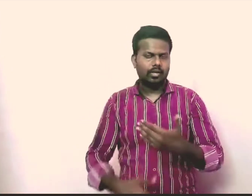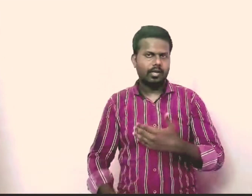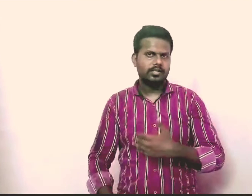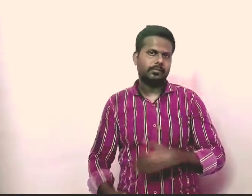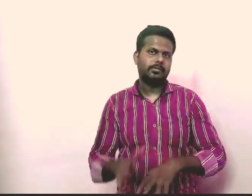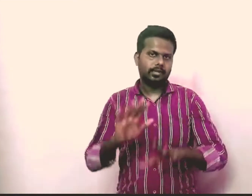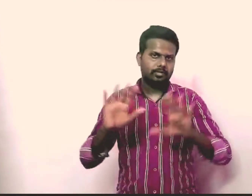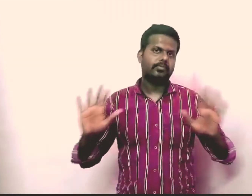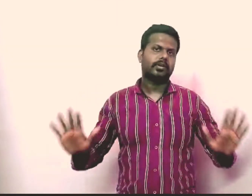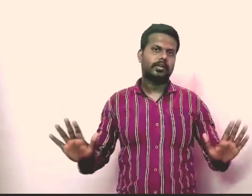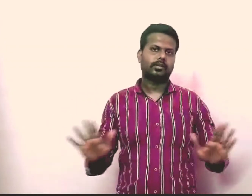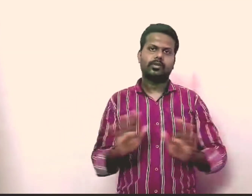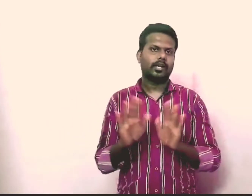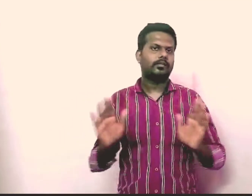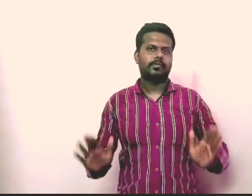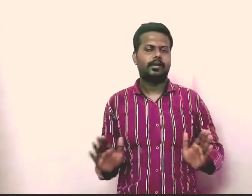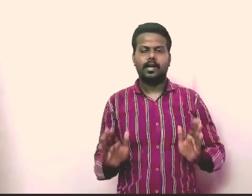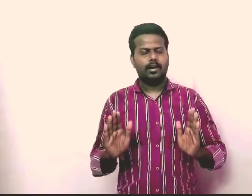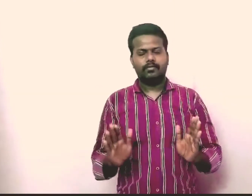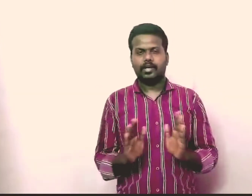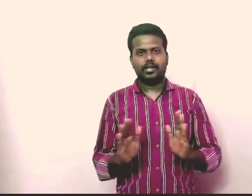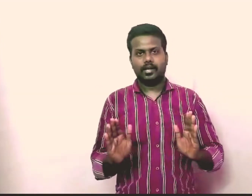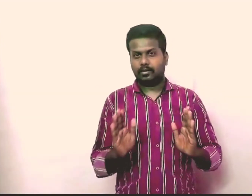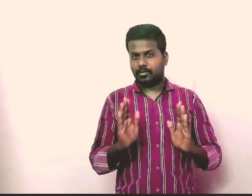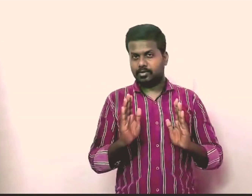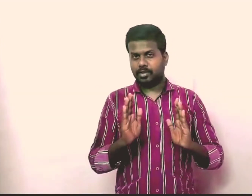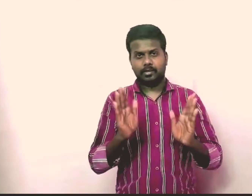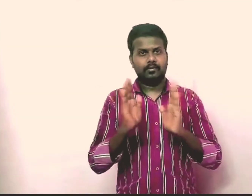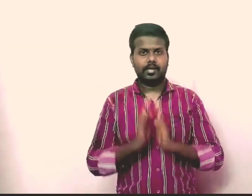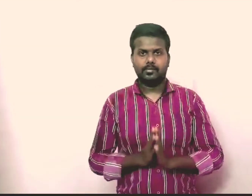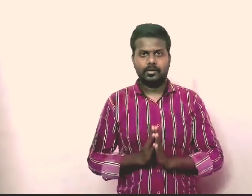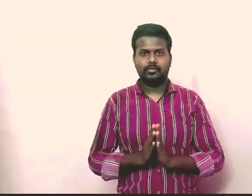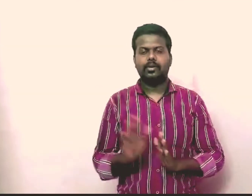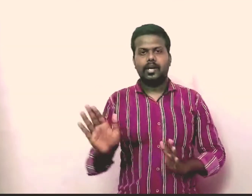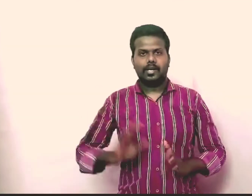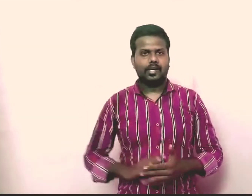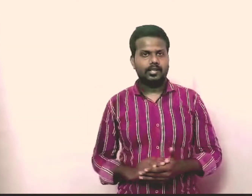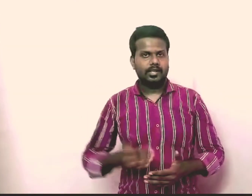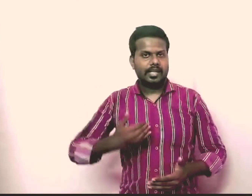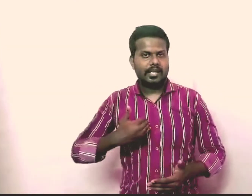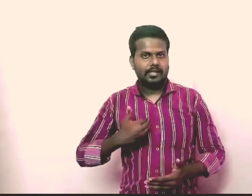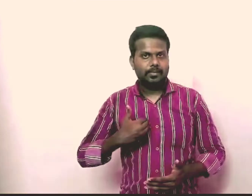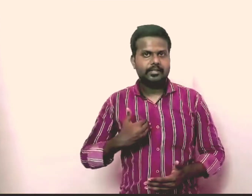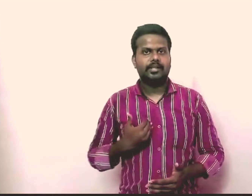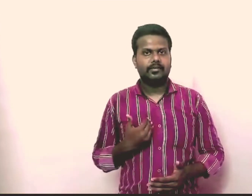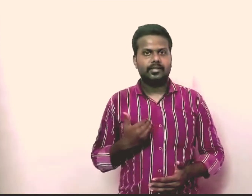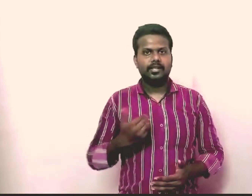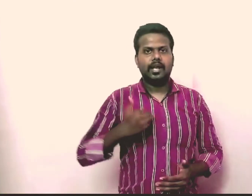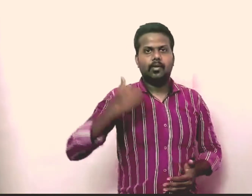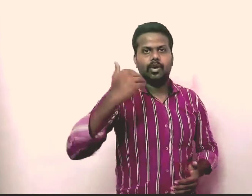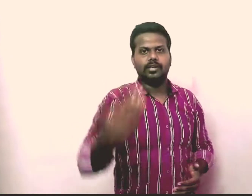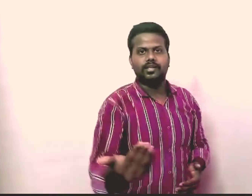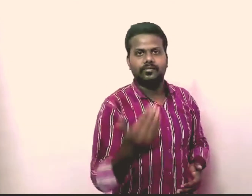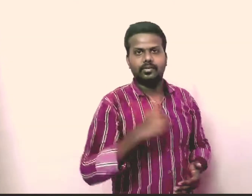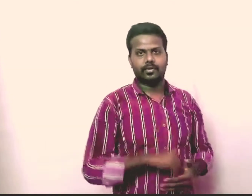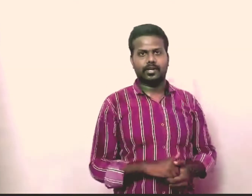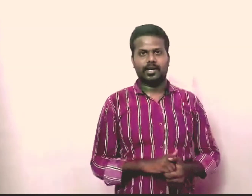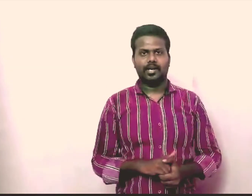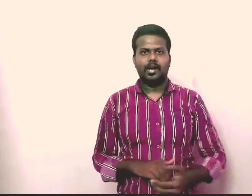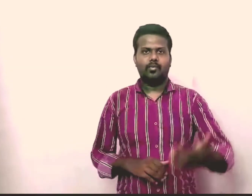எல்லாம் செக் பண்ணி பார்த்தாலும் ஃபாரினர் அக்கௌண்ட் எல்லாம் ஃபேக் இல்ல, நமக்கு சந்தேகமே வராத மாதிரி இருக்கும். டக்குன்னு எனக்கு பர்த்டே வருது, நான் உனக்கு கிஃப்ட் பண்றேன்,